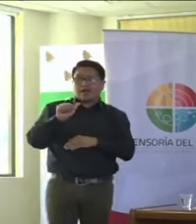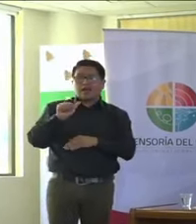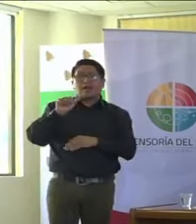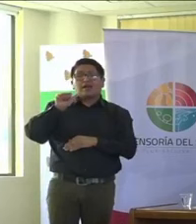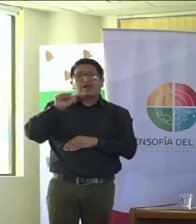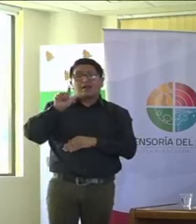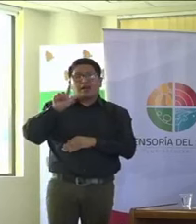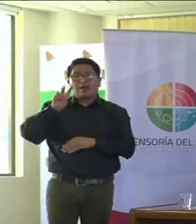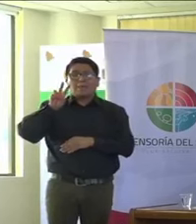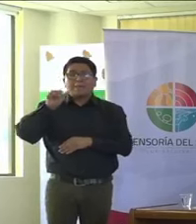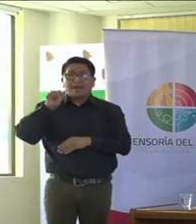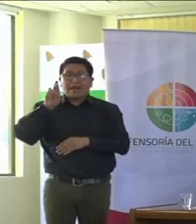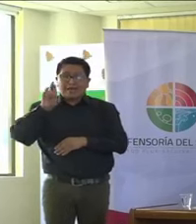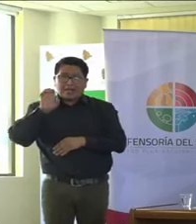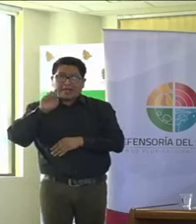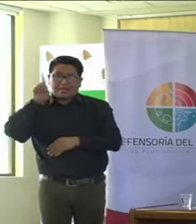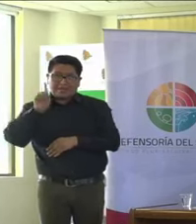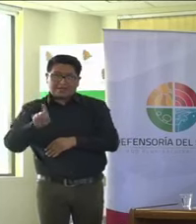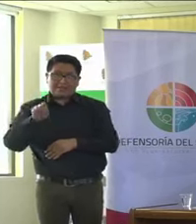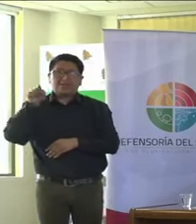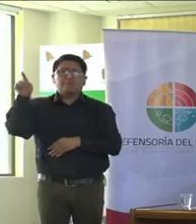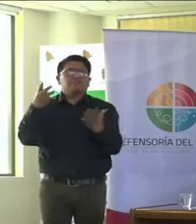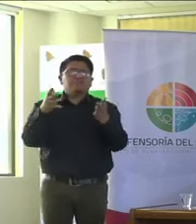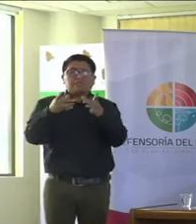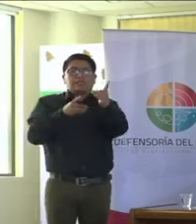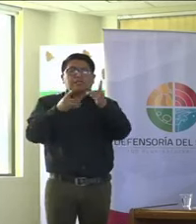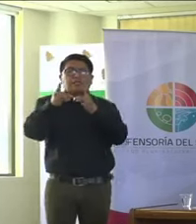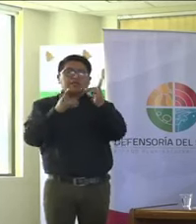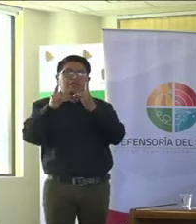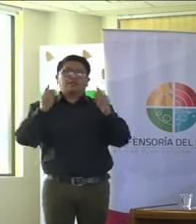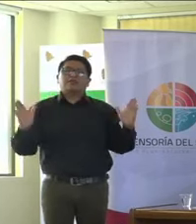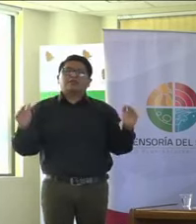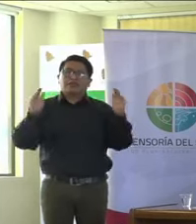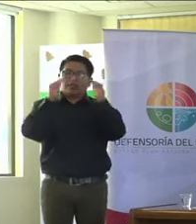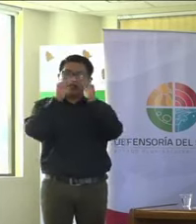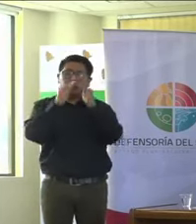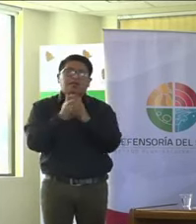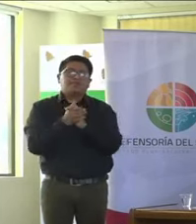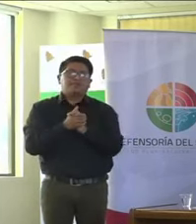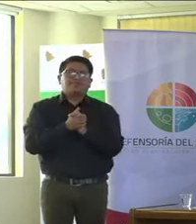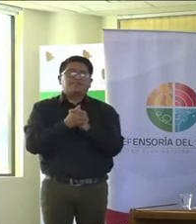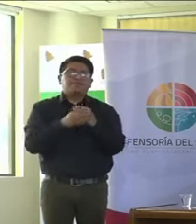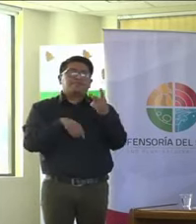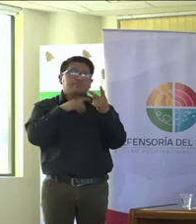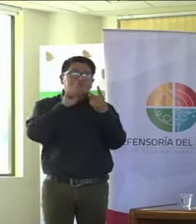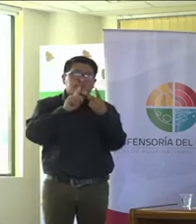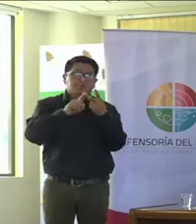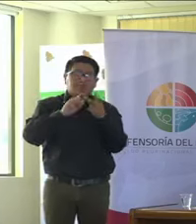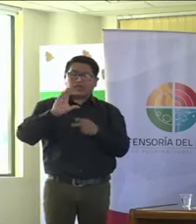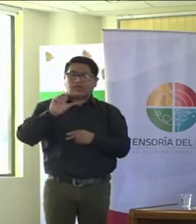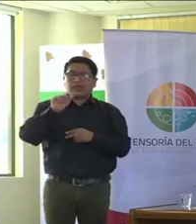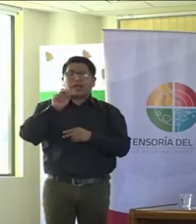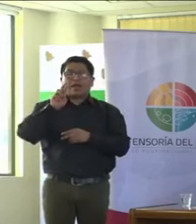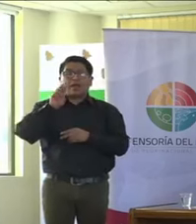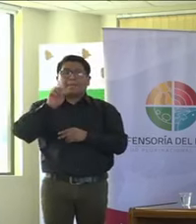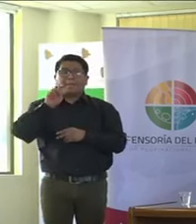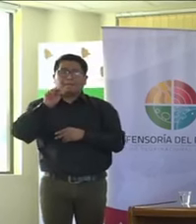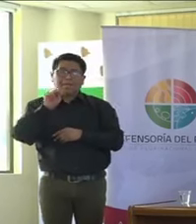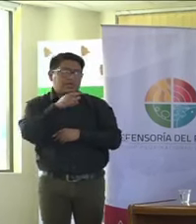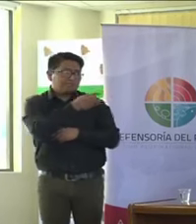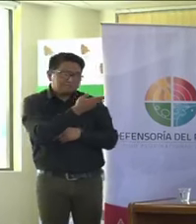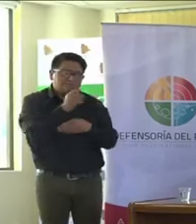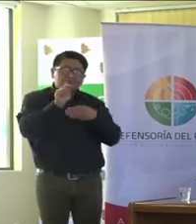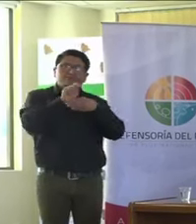director regional del CIES La Paz, a través de la licenciada Carmen Estrada, también un saludo fraternal